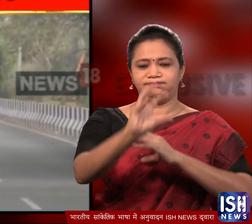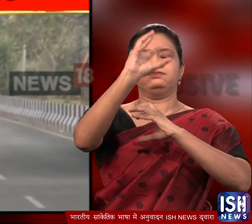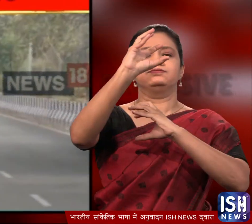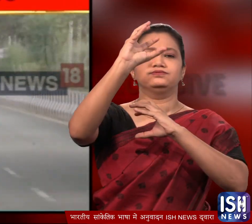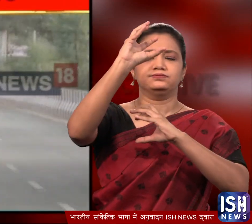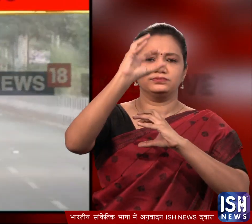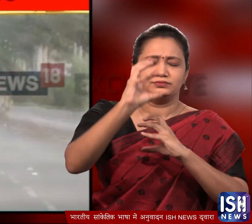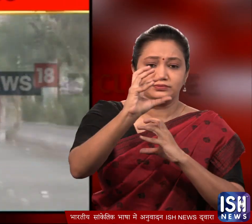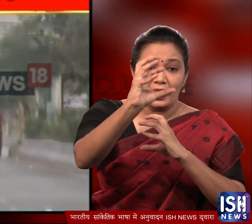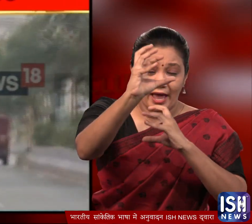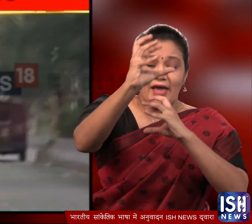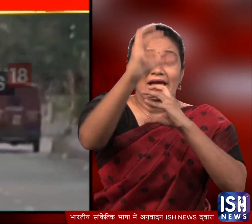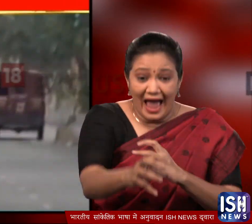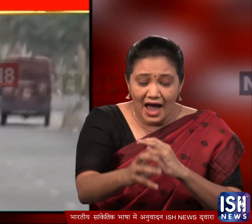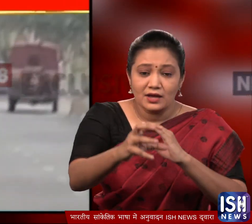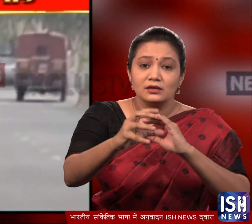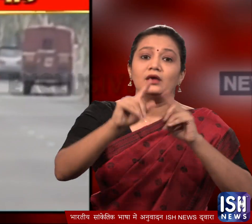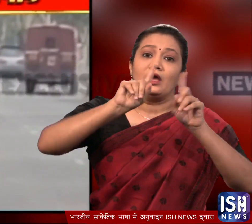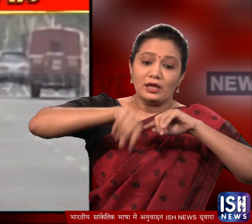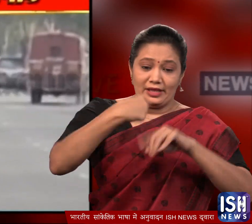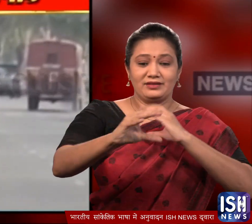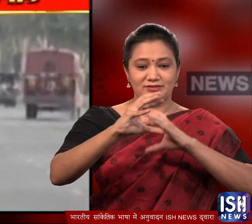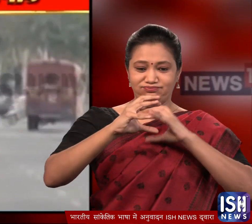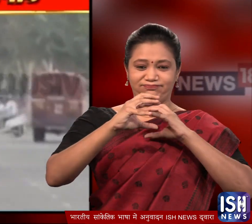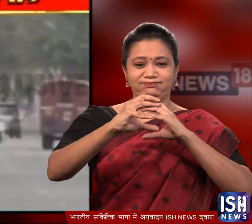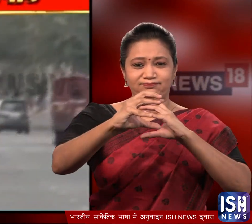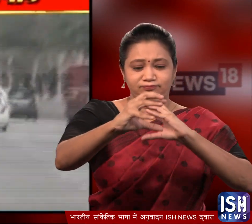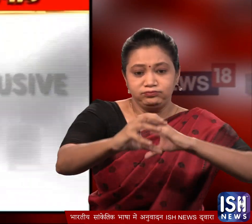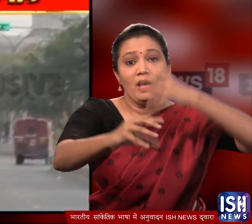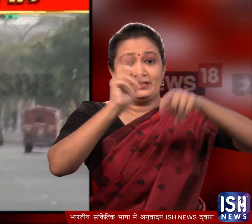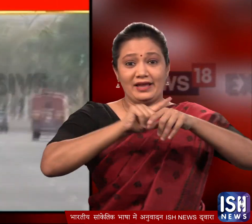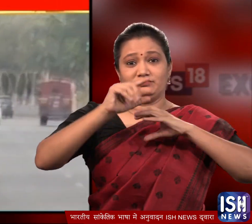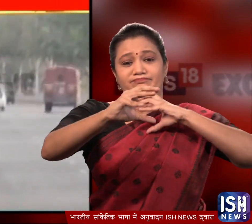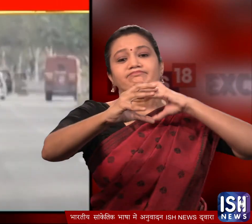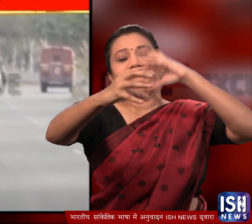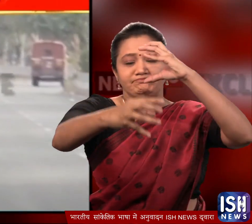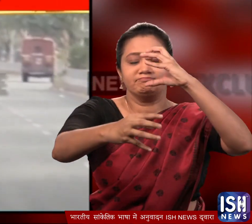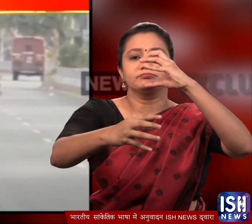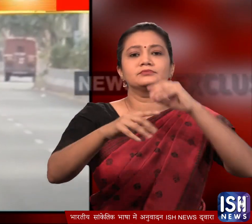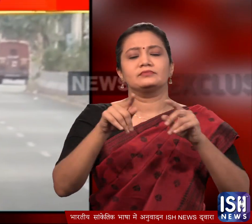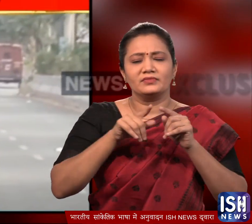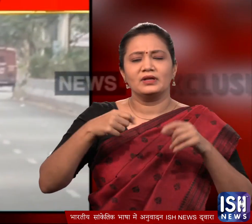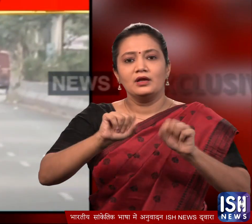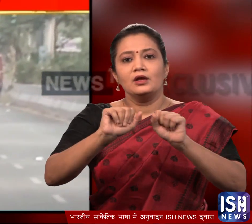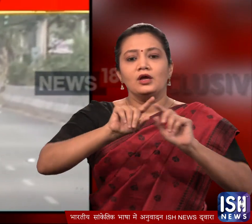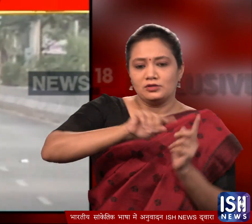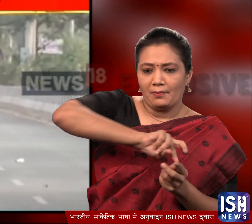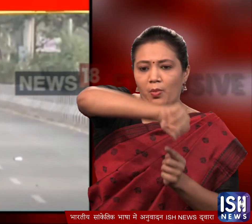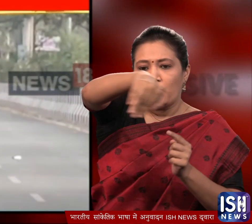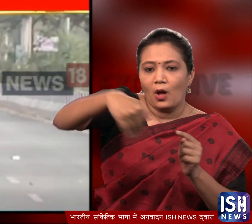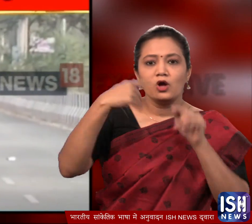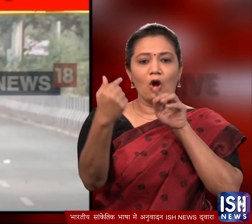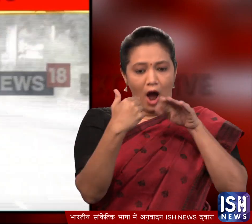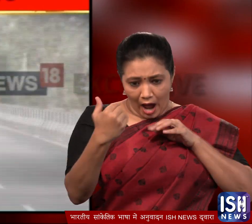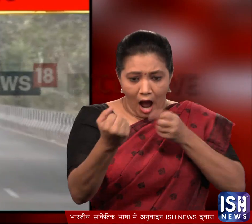वो यही नहीं रुका, उसने थोड़ी दूरी पर जाकर मोटरसाइकिल के पिछले पहिए को हवा में उठा लिया। उसके बाद वो रॉन्ग साइड पर यू